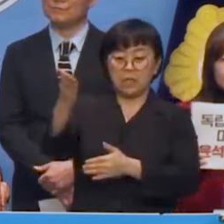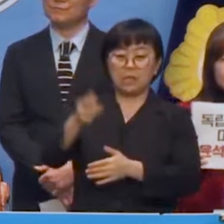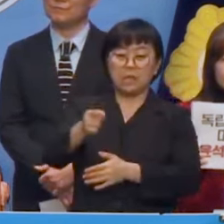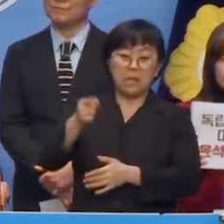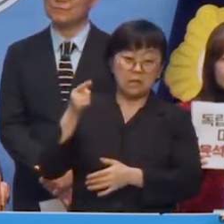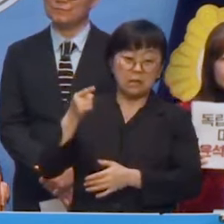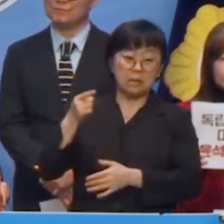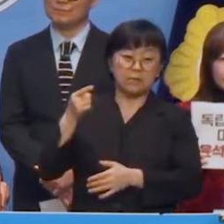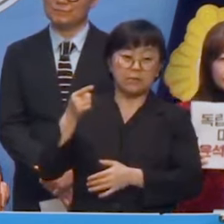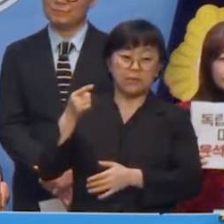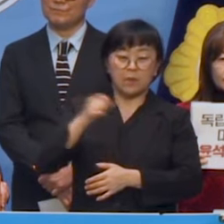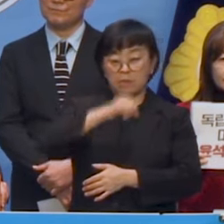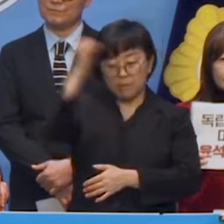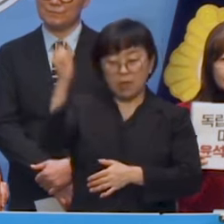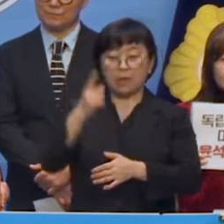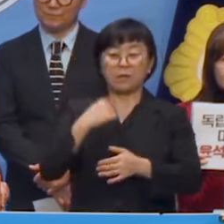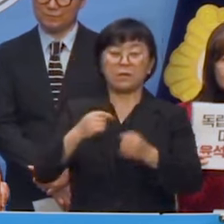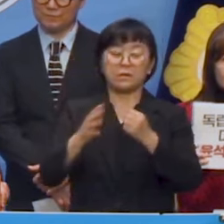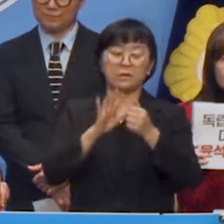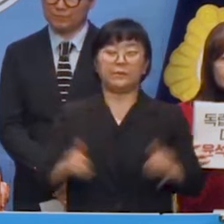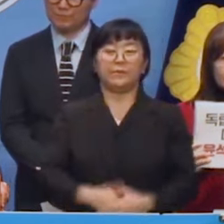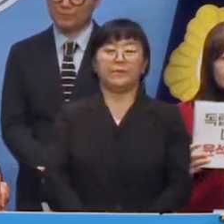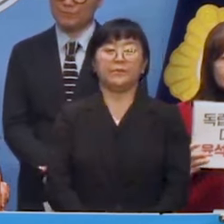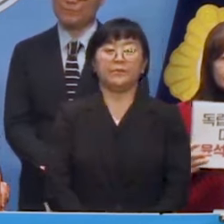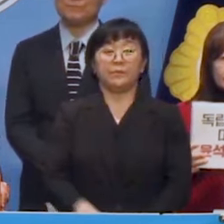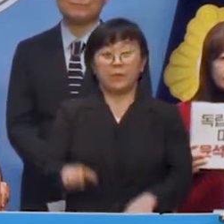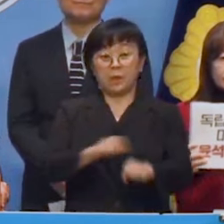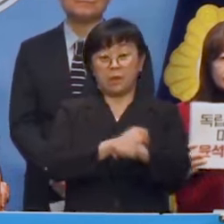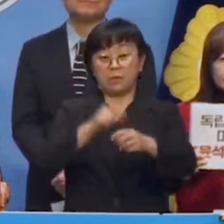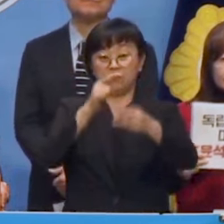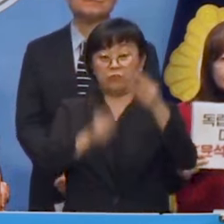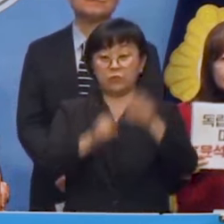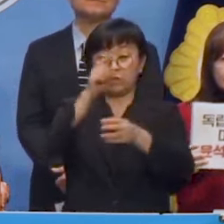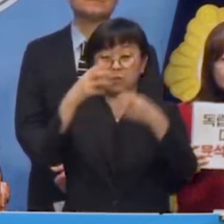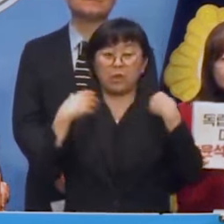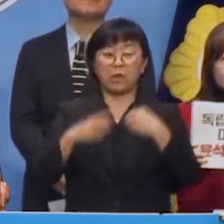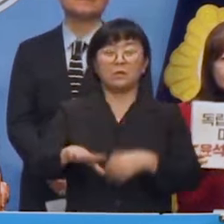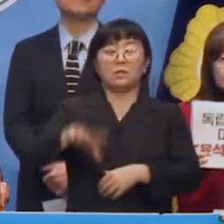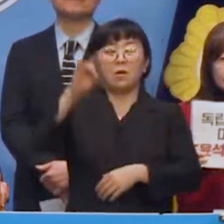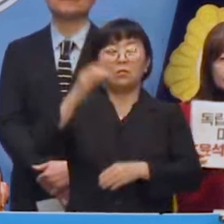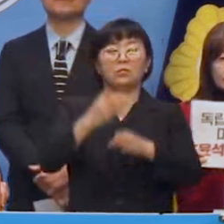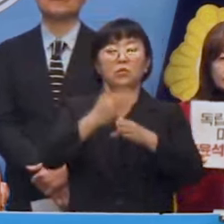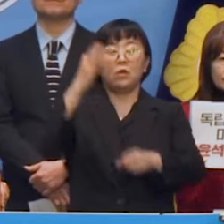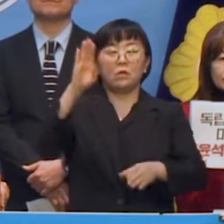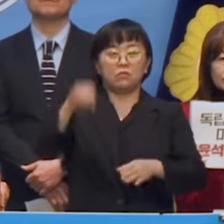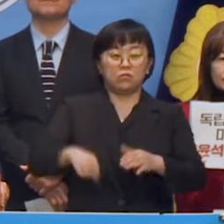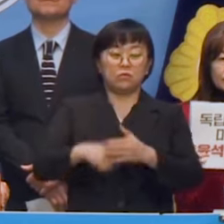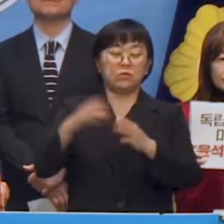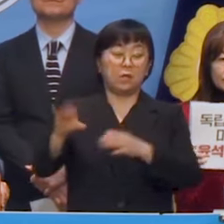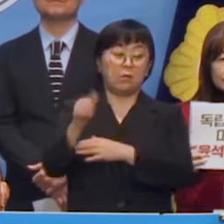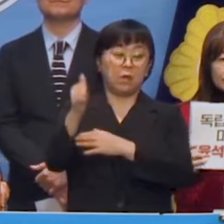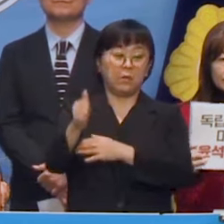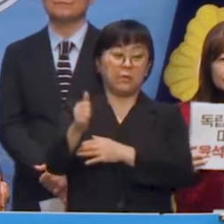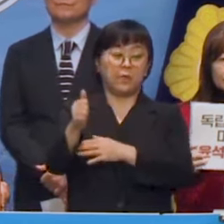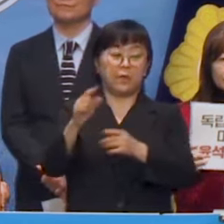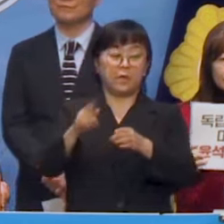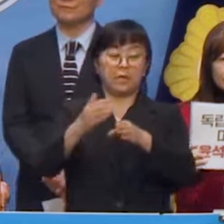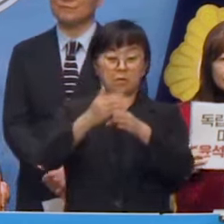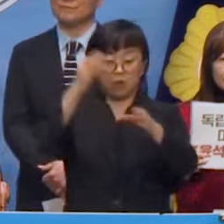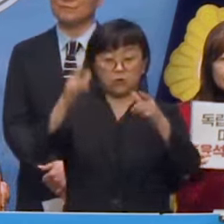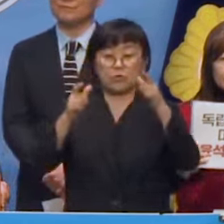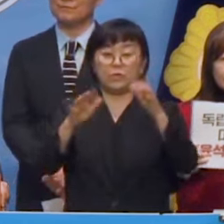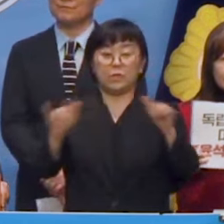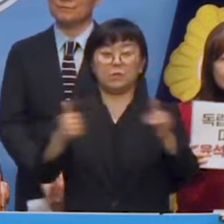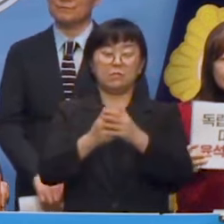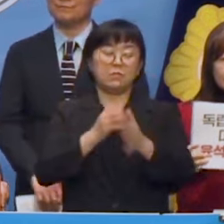윤석열 당선의 1등 공신으로 불리운 자입니다. 특히 윤석열 정권의 첫 통일부 장관을 지내며 적경지역